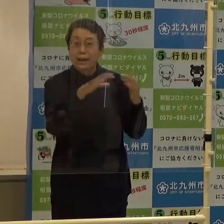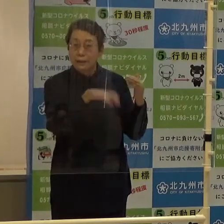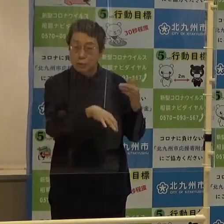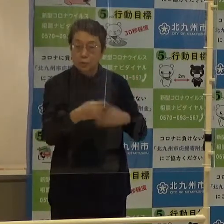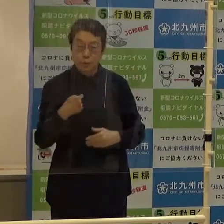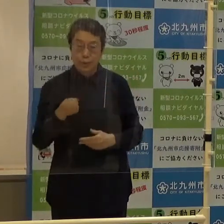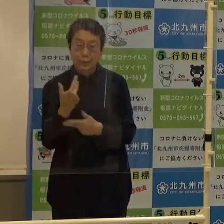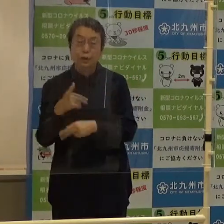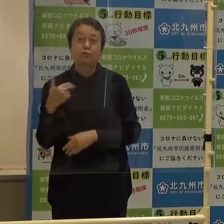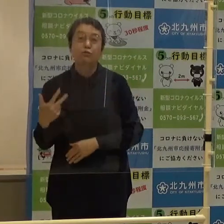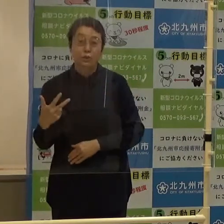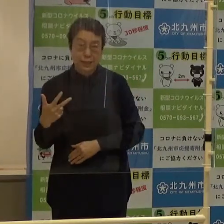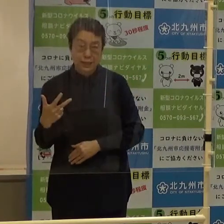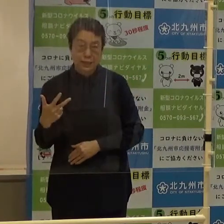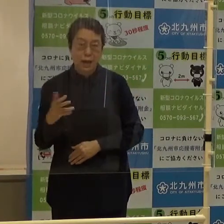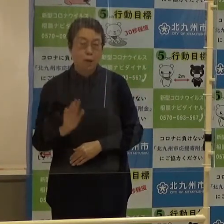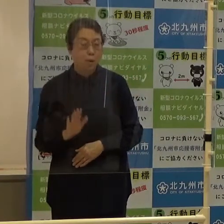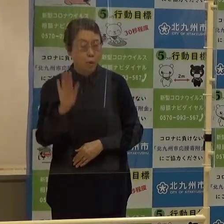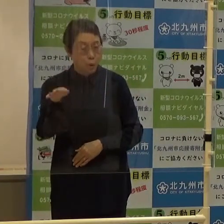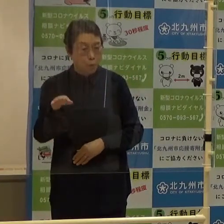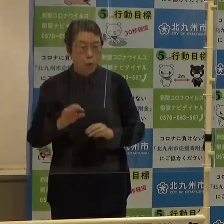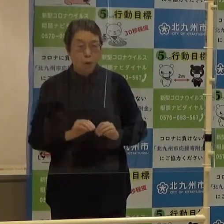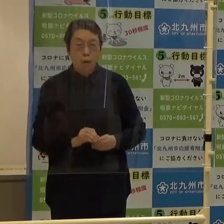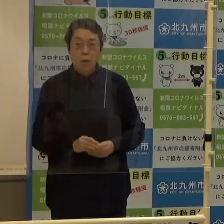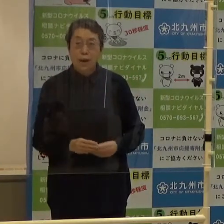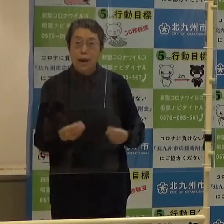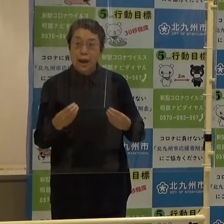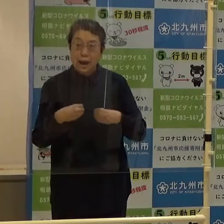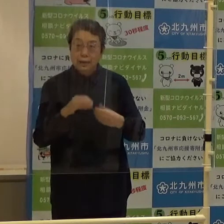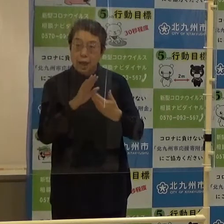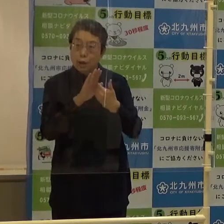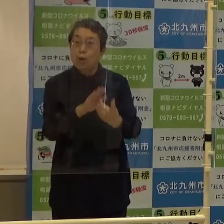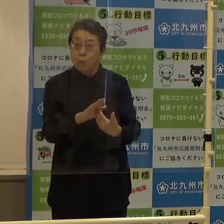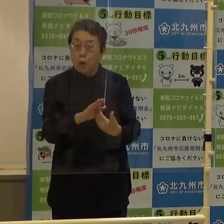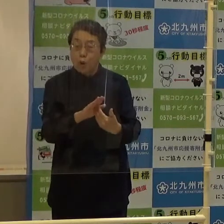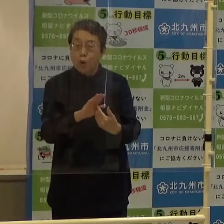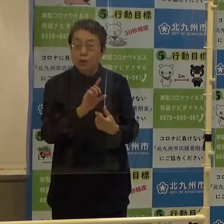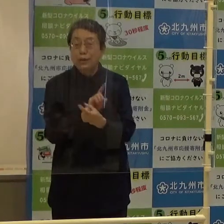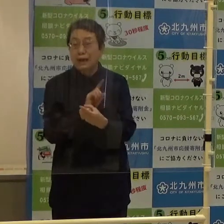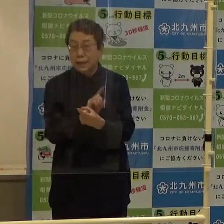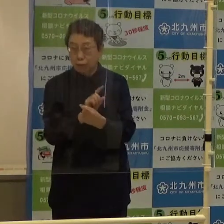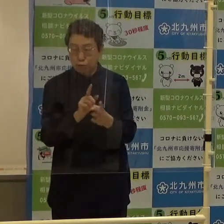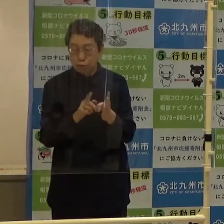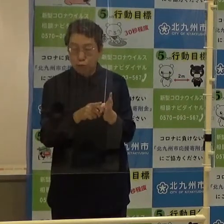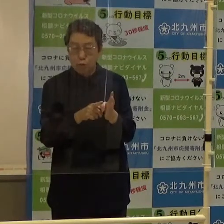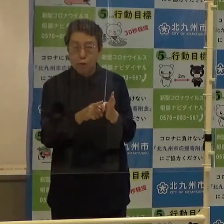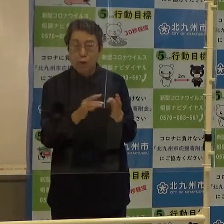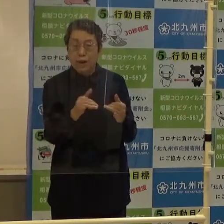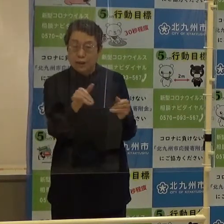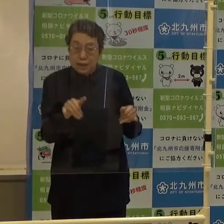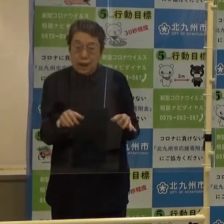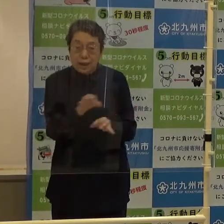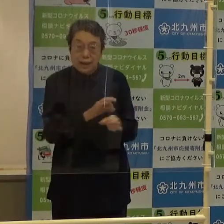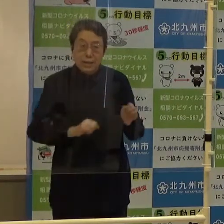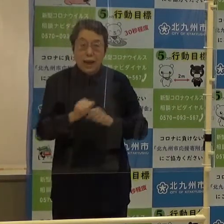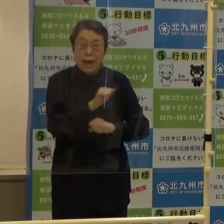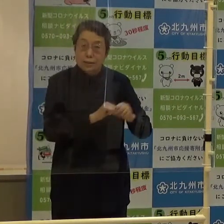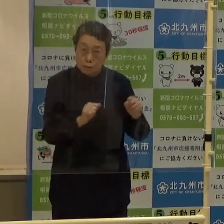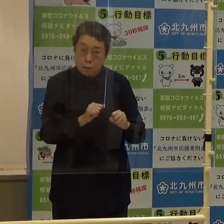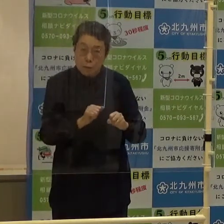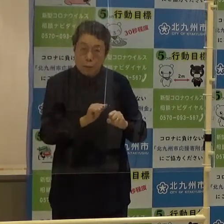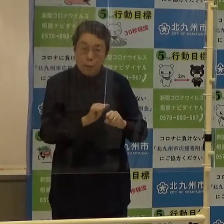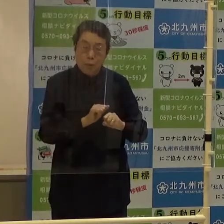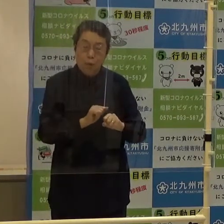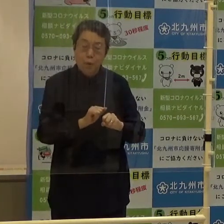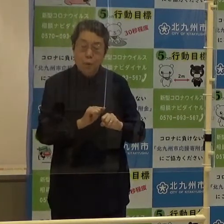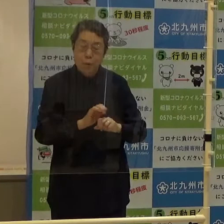も感染予防対策と同時に社会経済活動をいかにうまく再開をしていくかということ